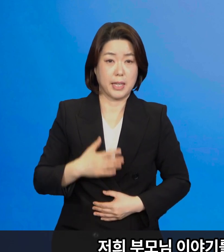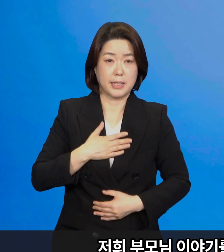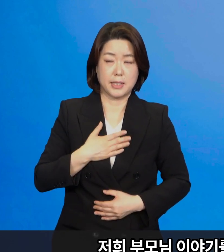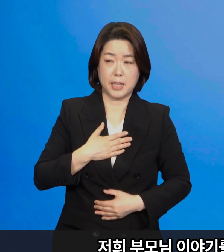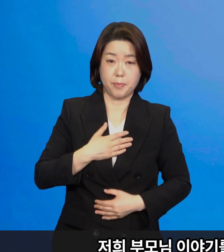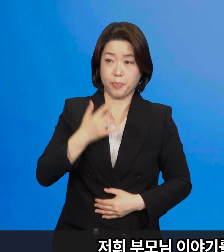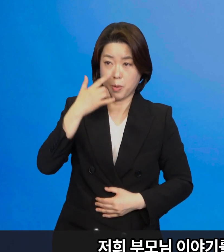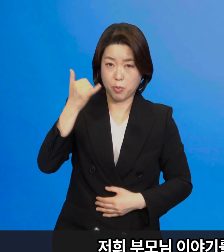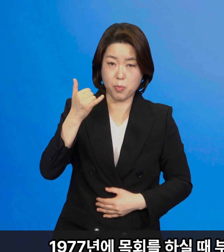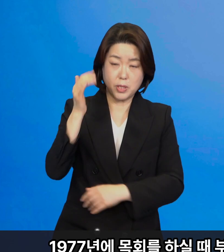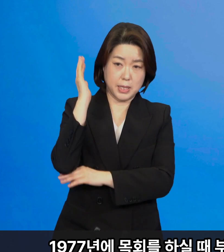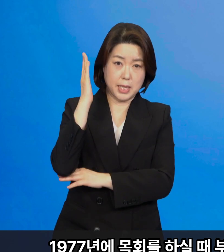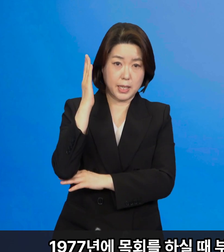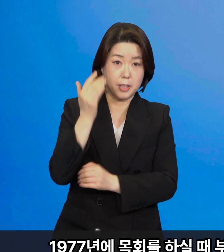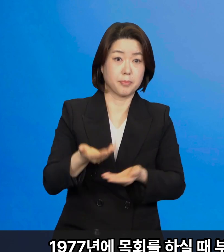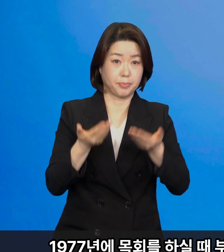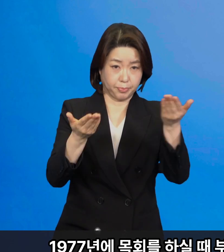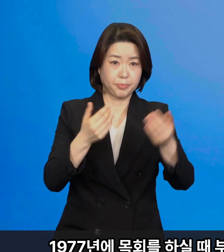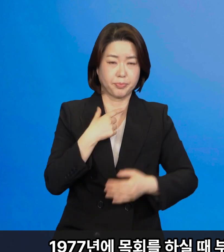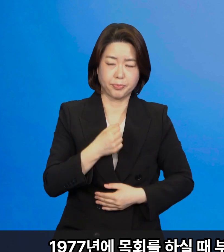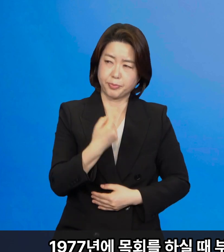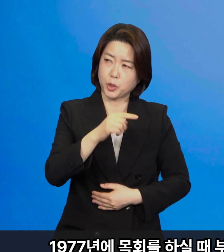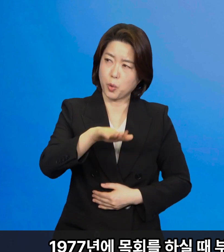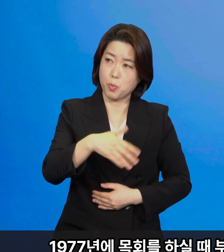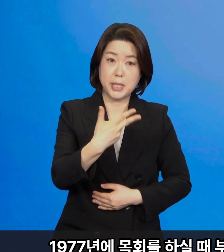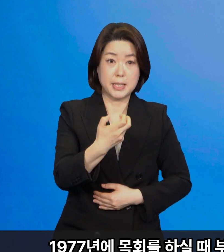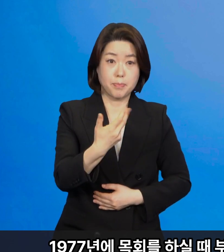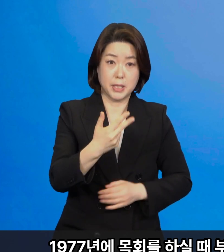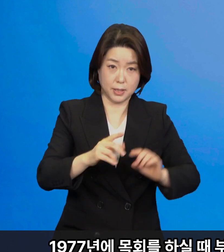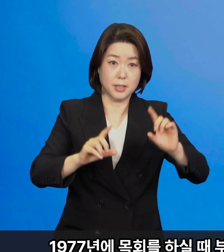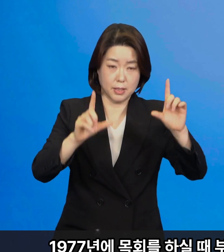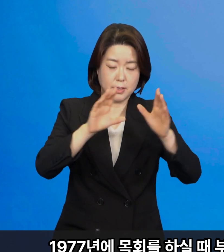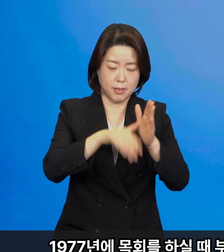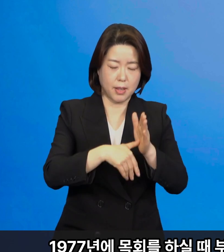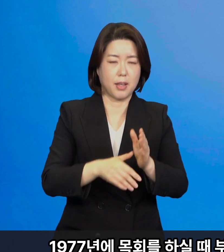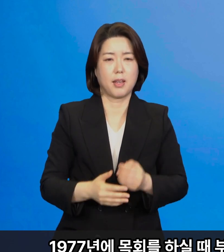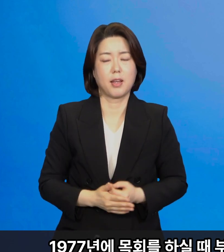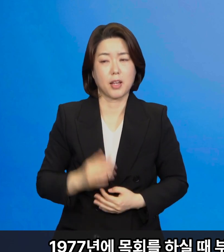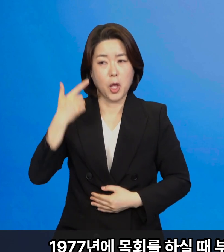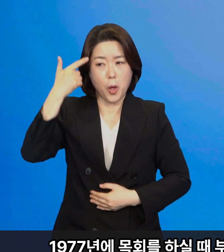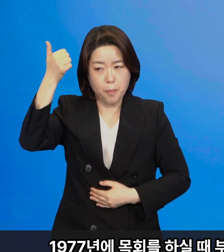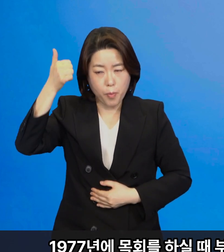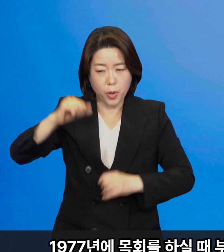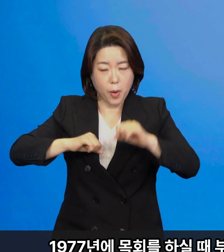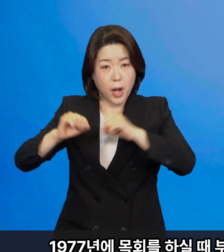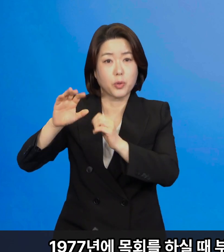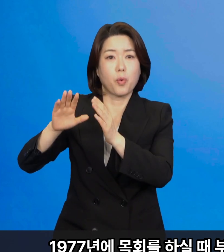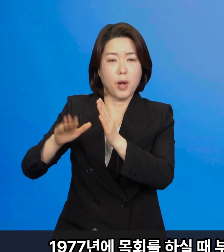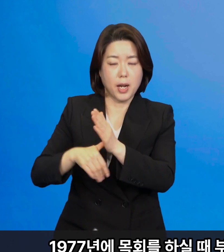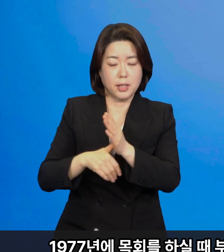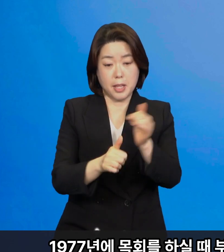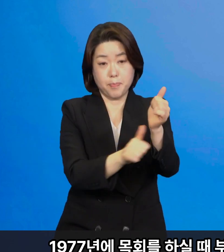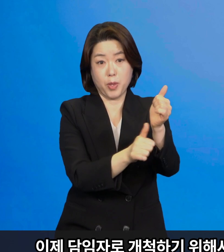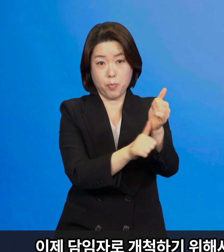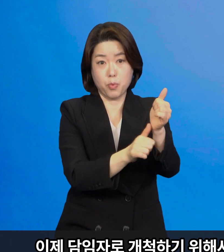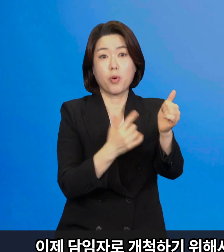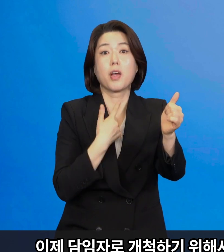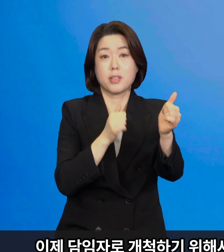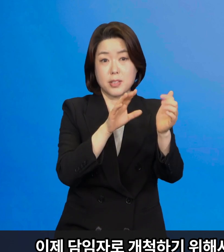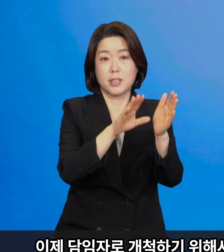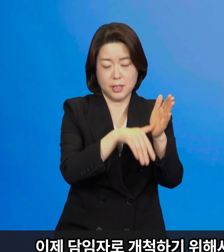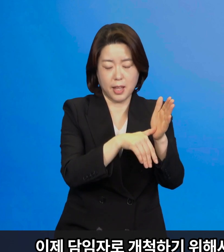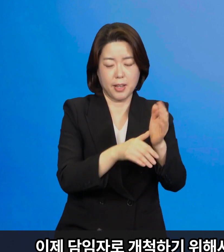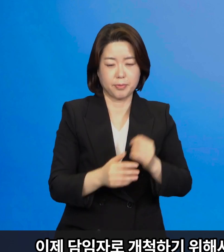부모님 이야기를 잠깐 나누려고 합니다. 1977년에 목회를 하실 때 부교육자로 생활하실 때였습니다.